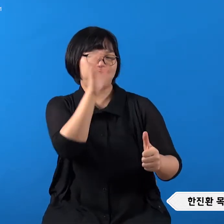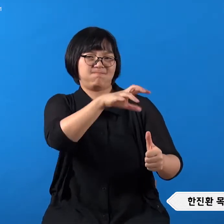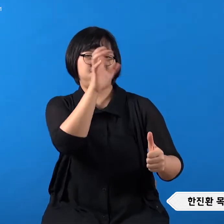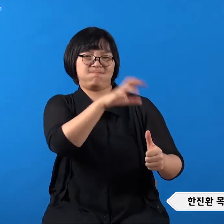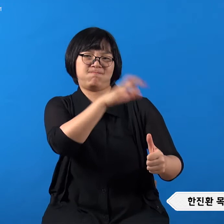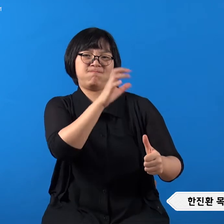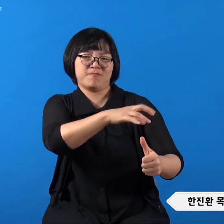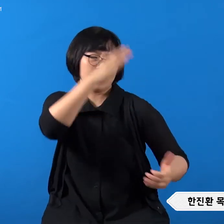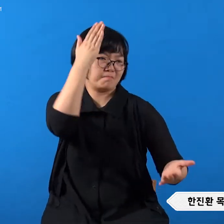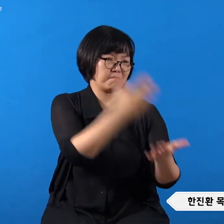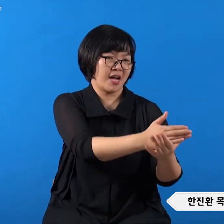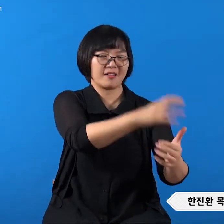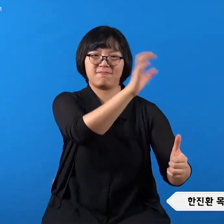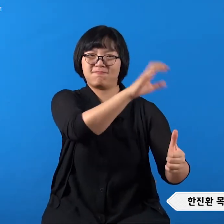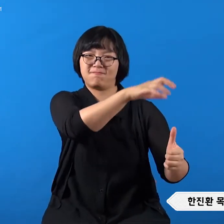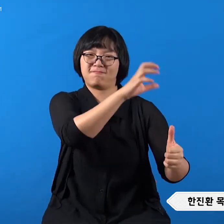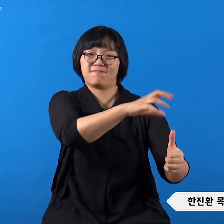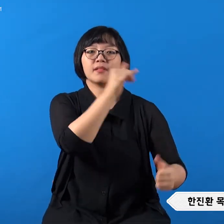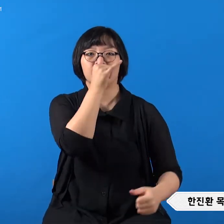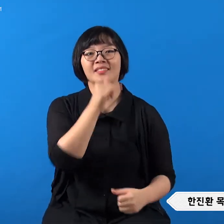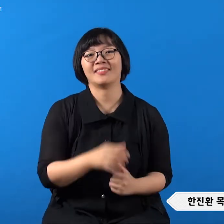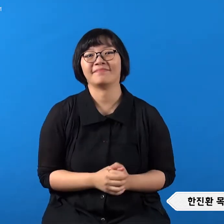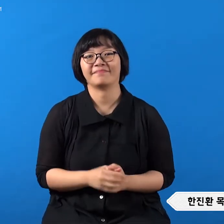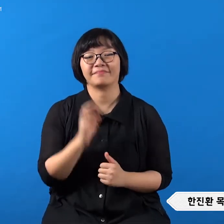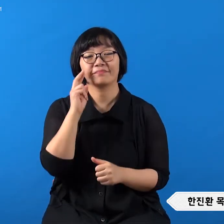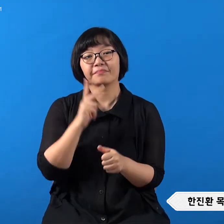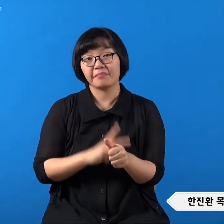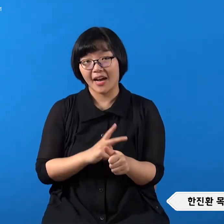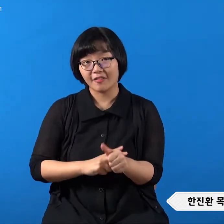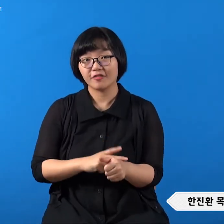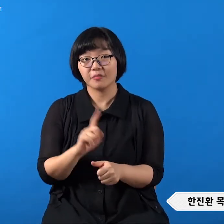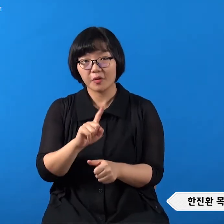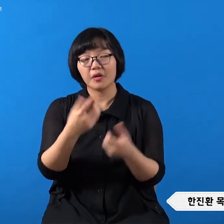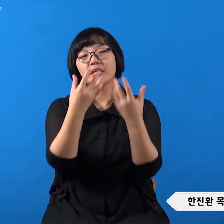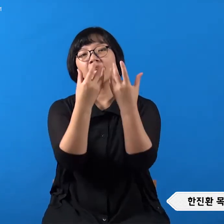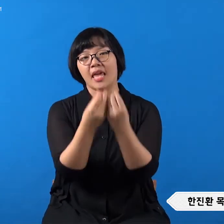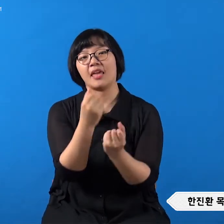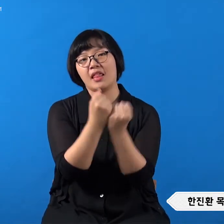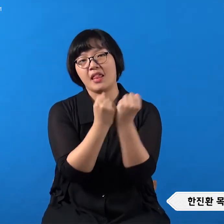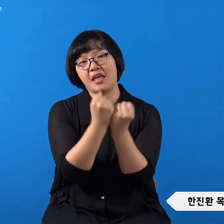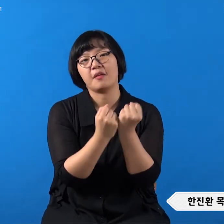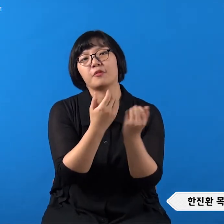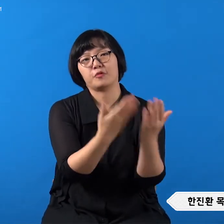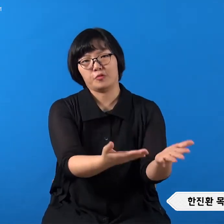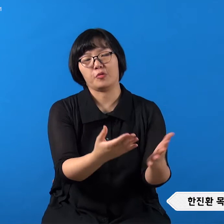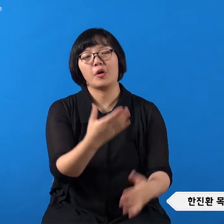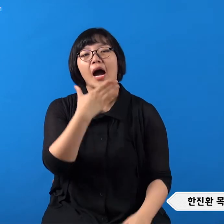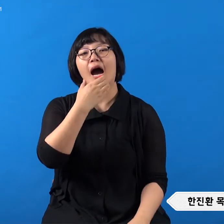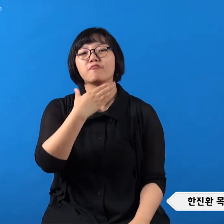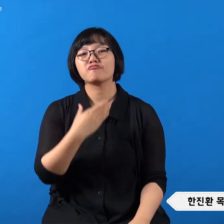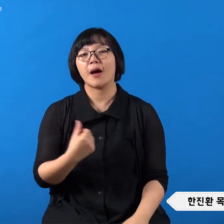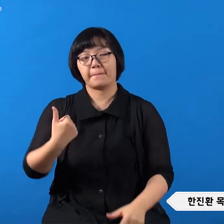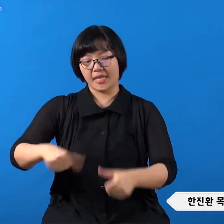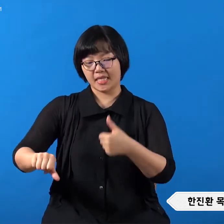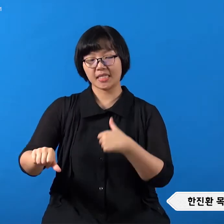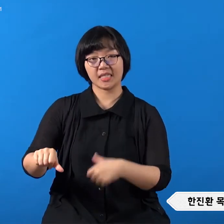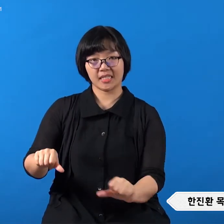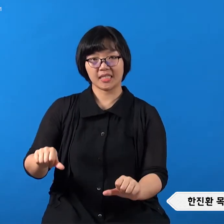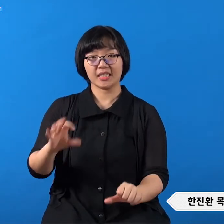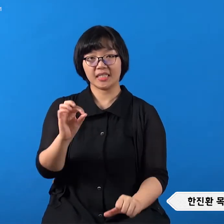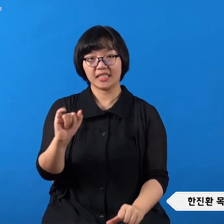것입니다. 그러면서 바울은 아브라함의 두 아들 이삭과 이스마엘의 예를